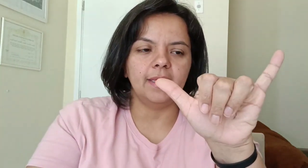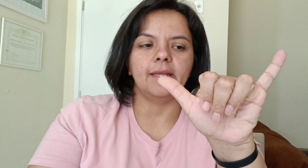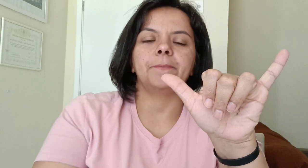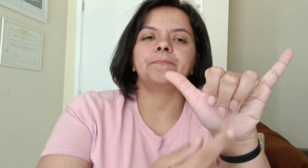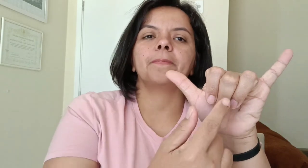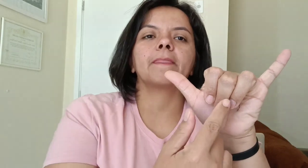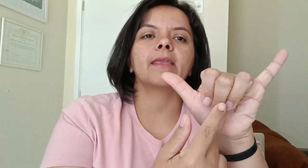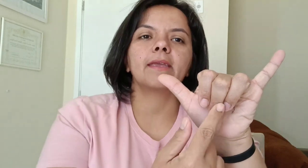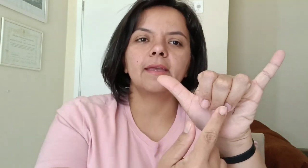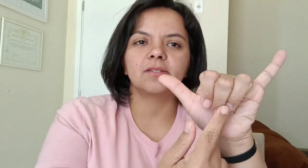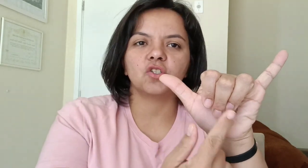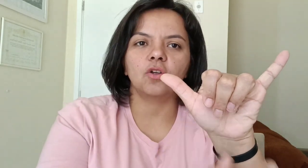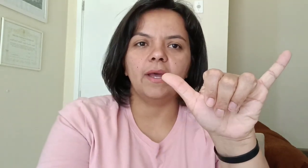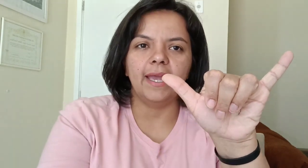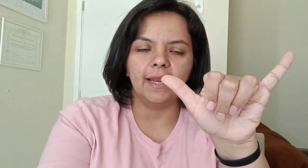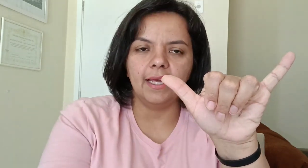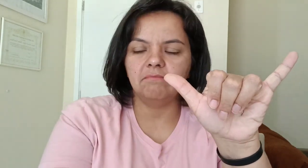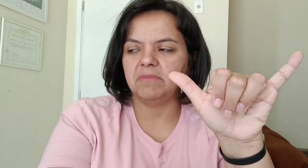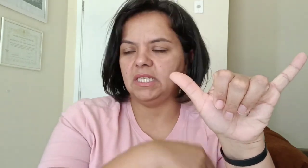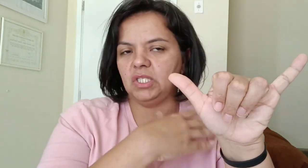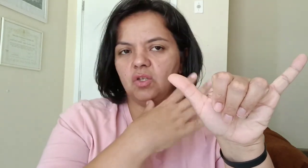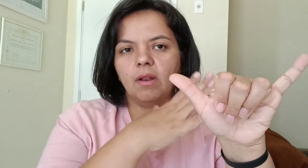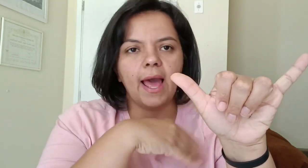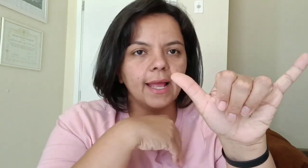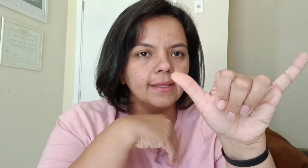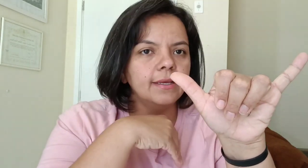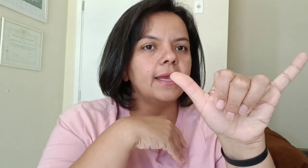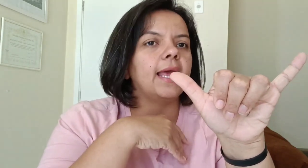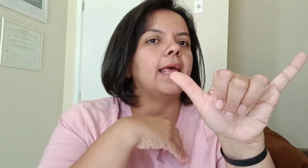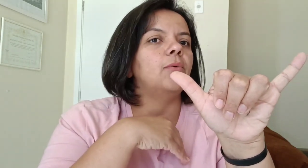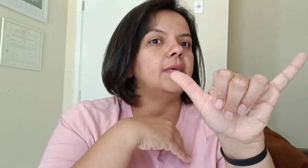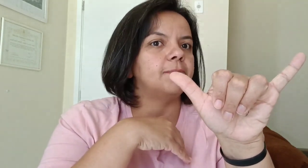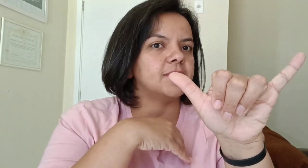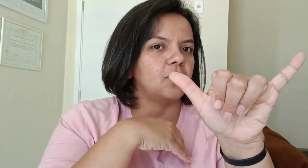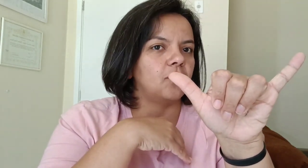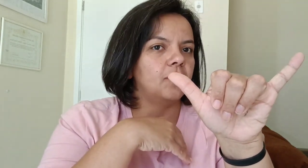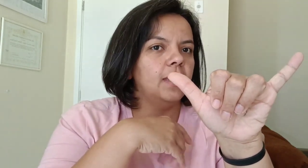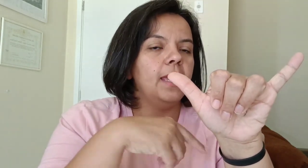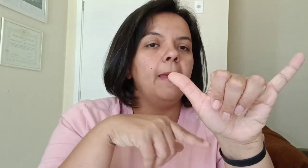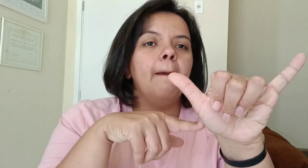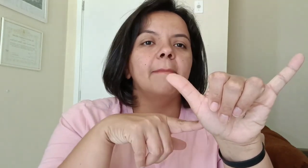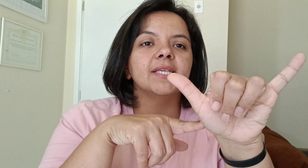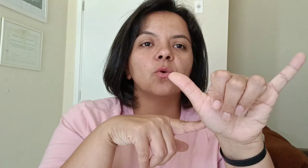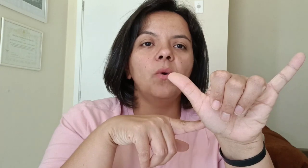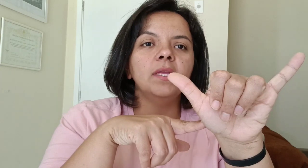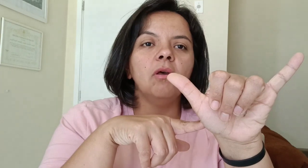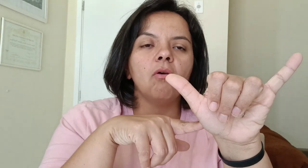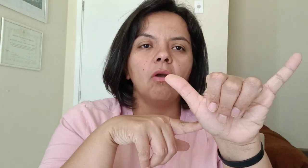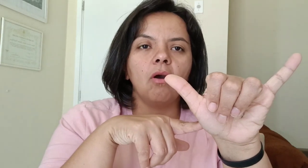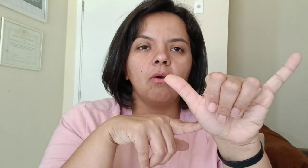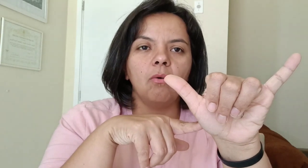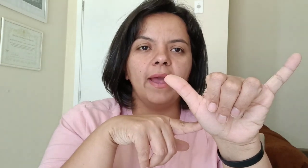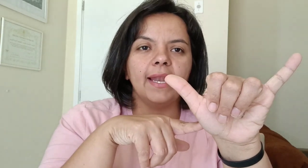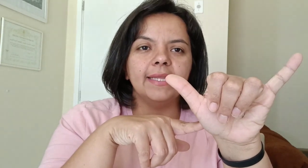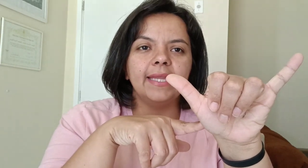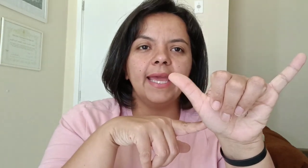aqui, só ela, isolada, ela é o Y. Mas quando eu coloco ela